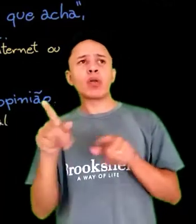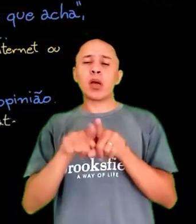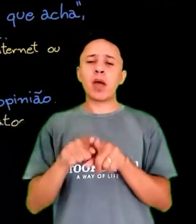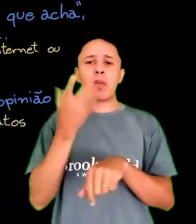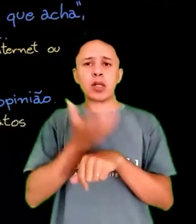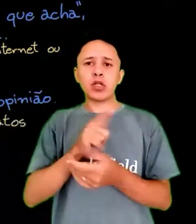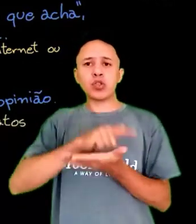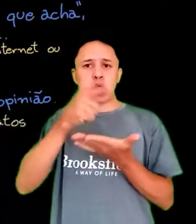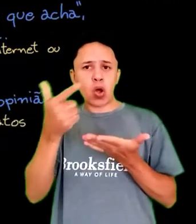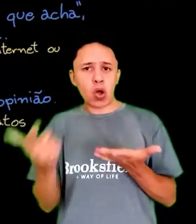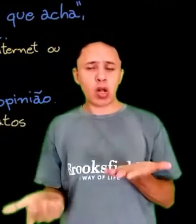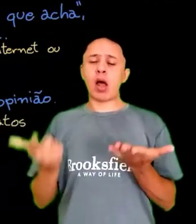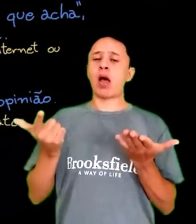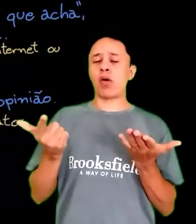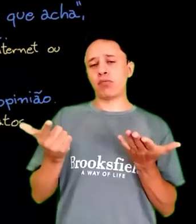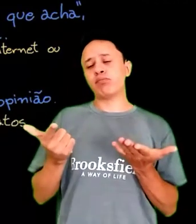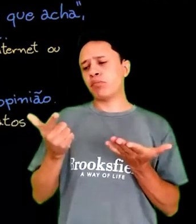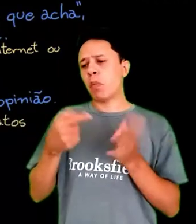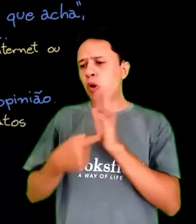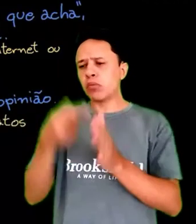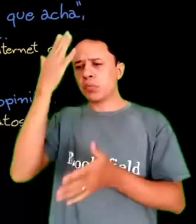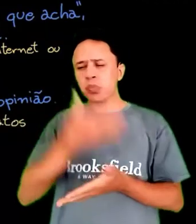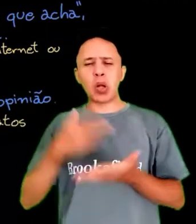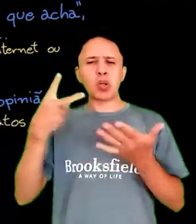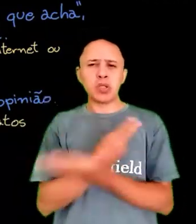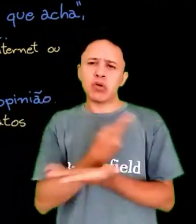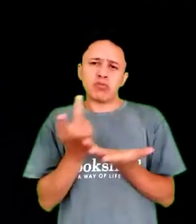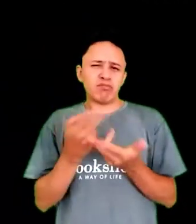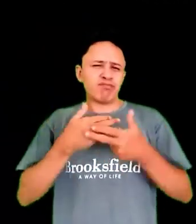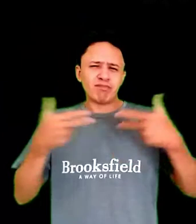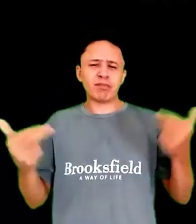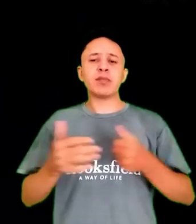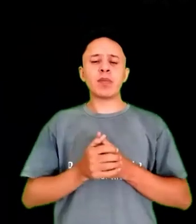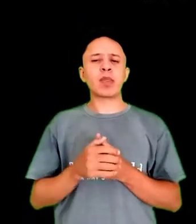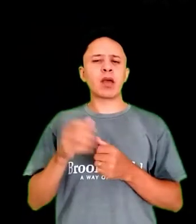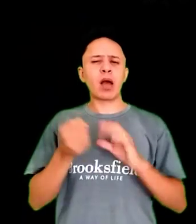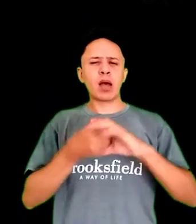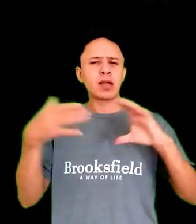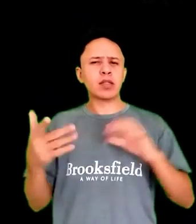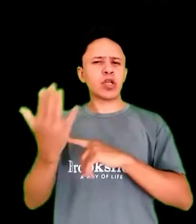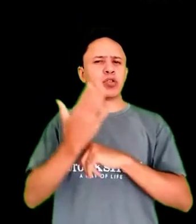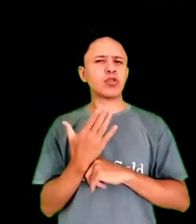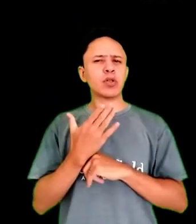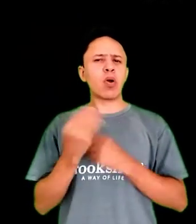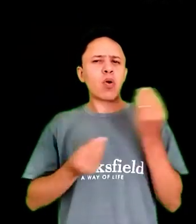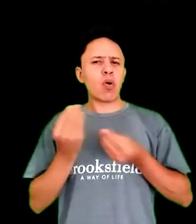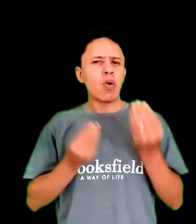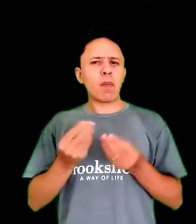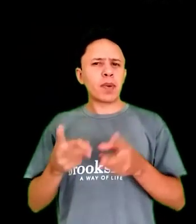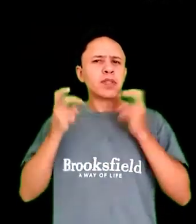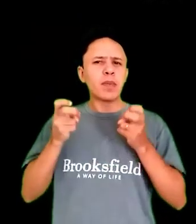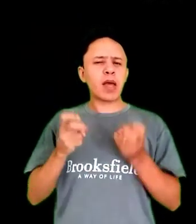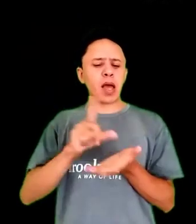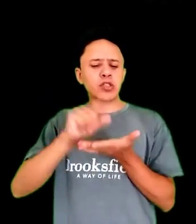também matérias jornalísticas comprovando fatos, enfim. Bom, vamos ver algumas características que nos ajudarão a